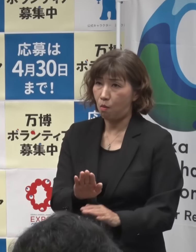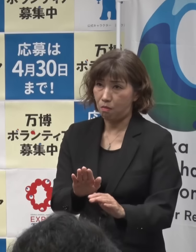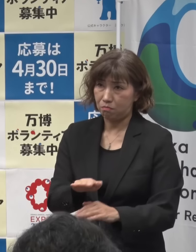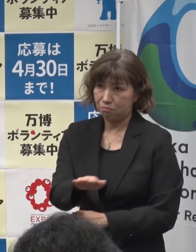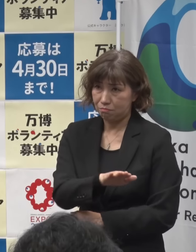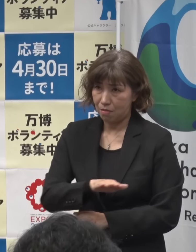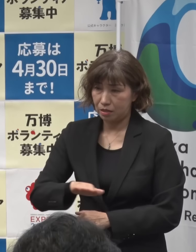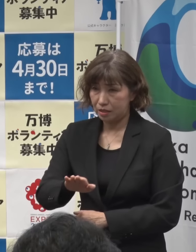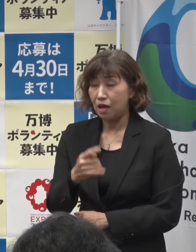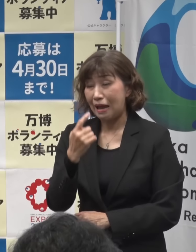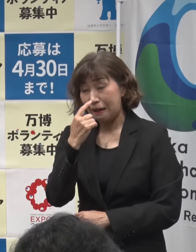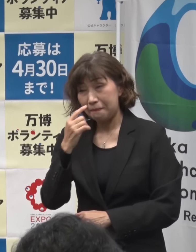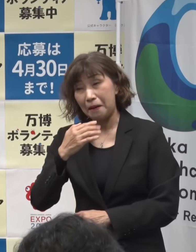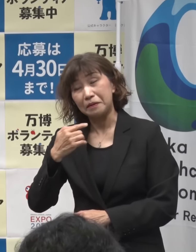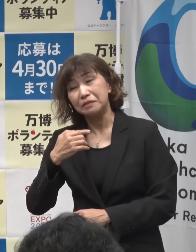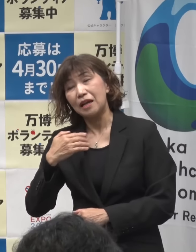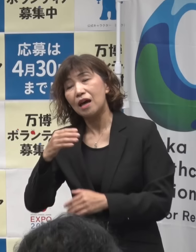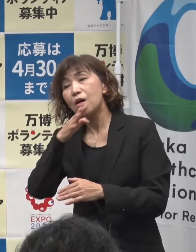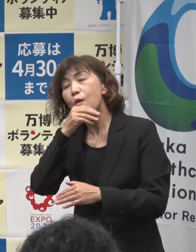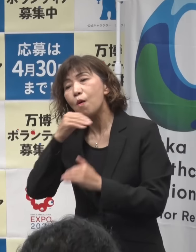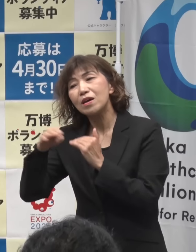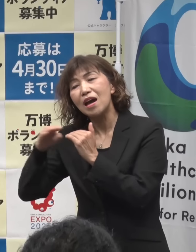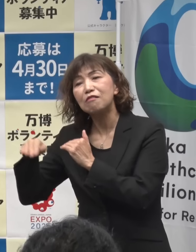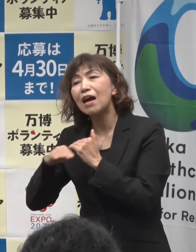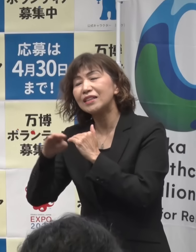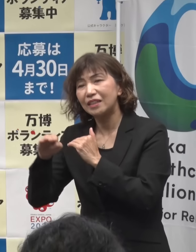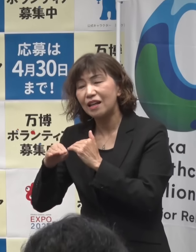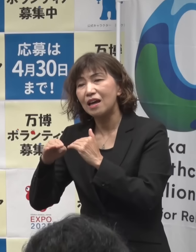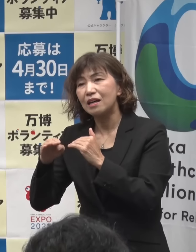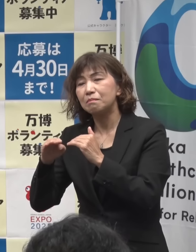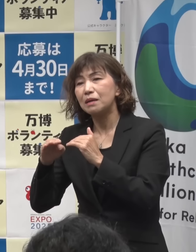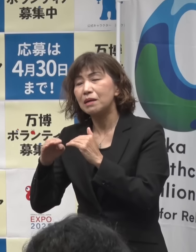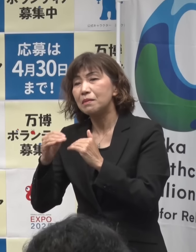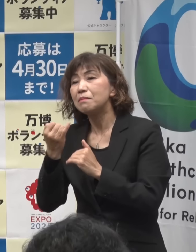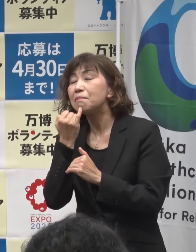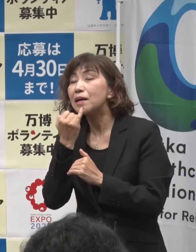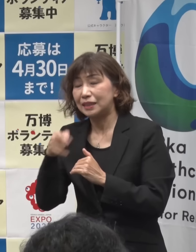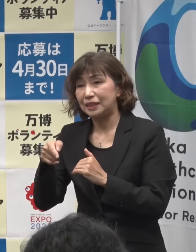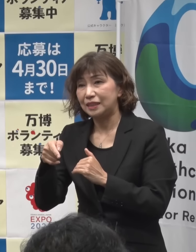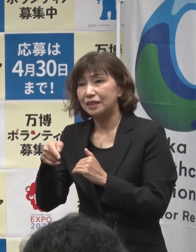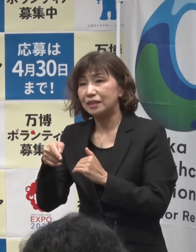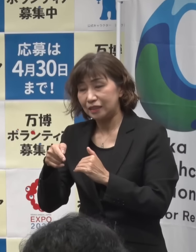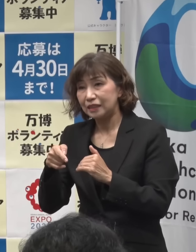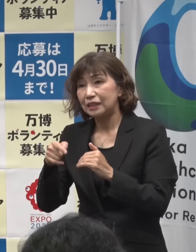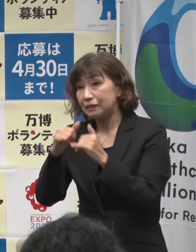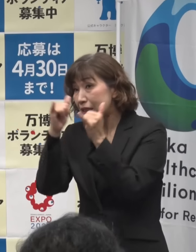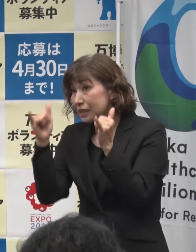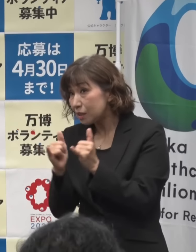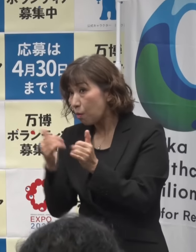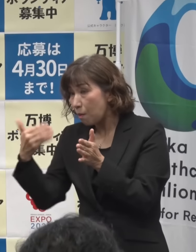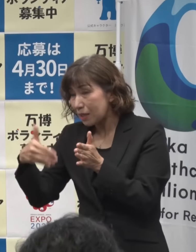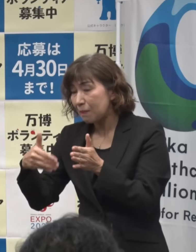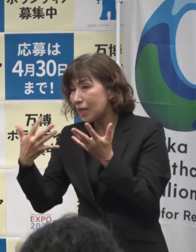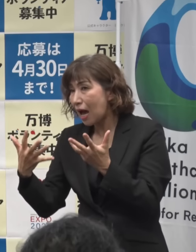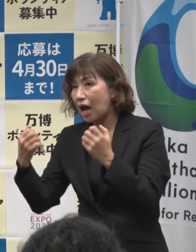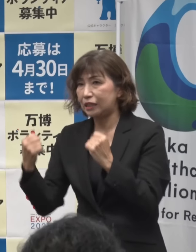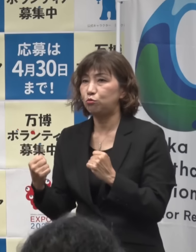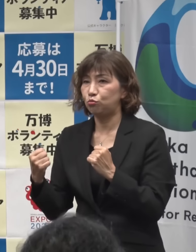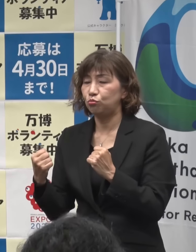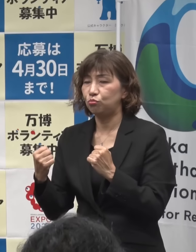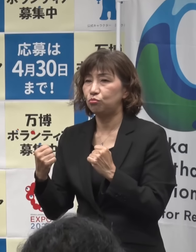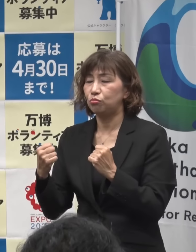まあ、僕ら世代まではなんとか逃げ切れるかもわからないですけど、人口もまだ多いですし、その先のことを考えていたときには、まあ、その先のことを考